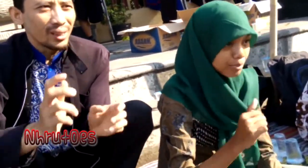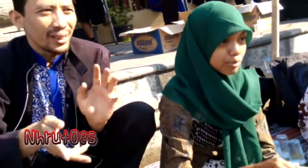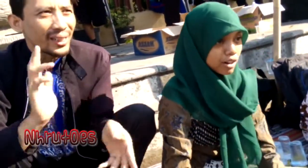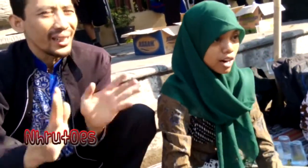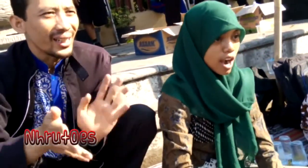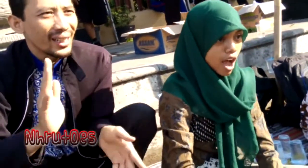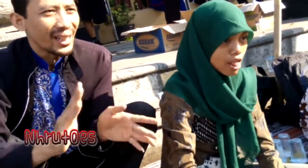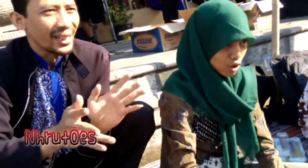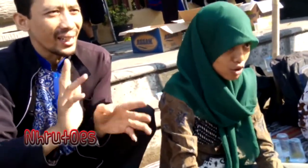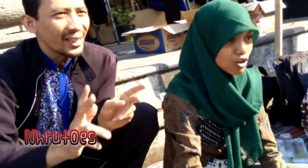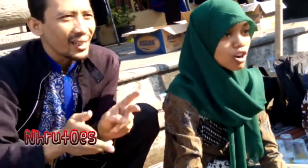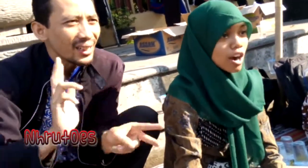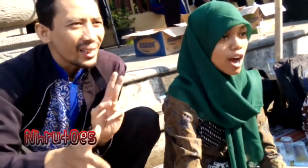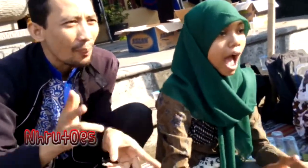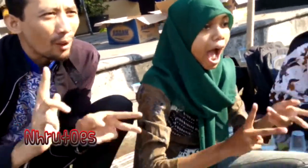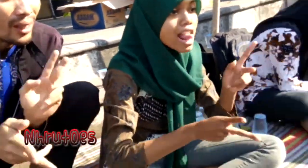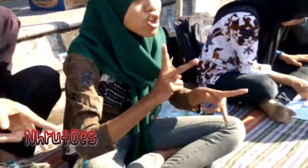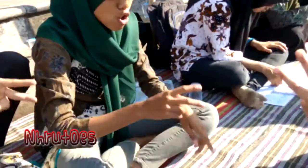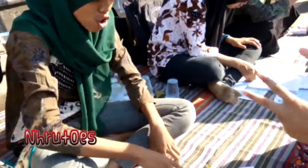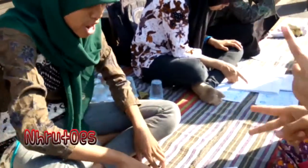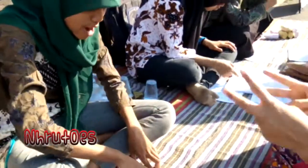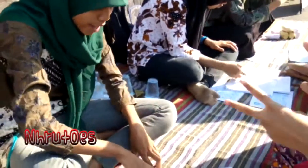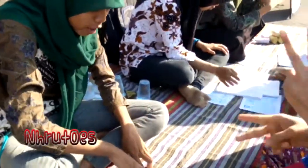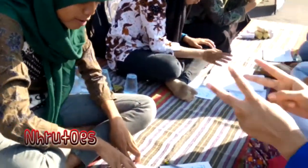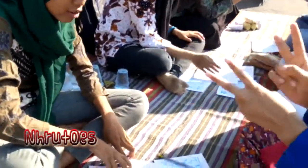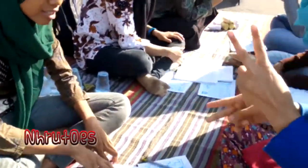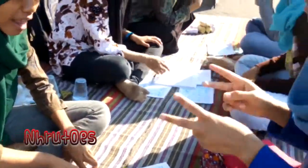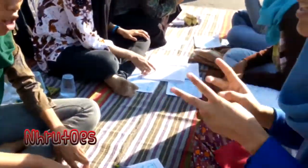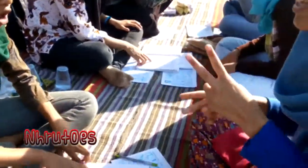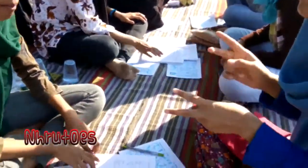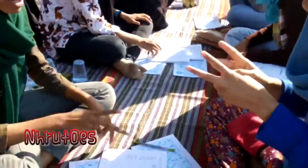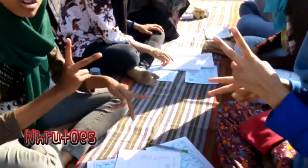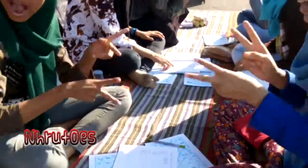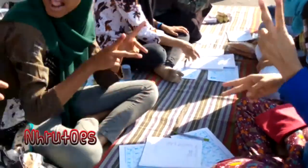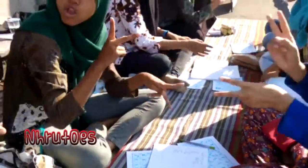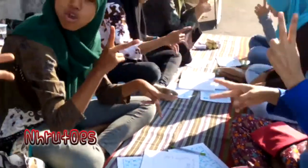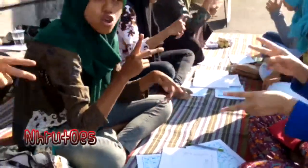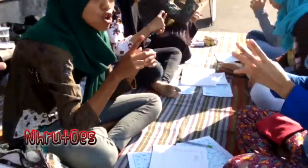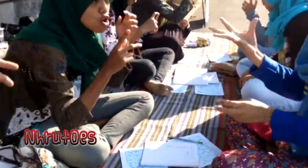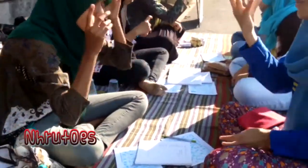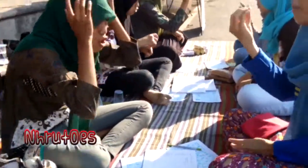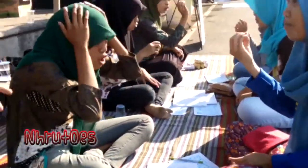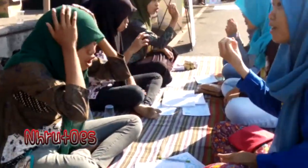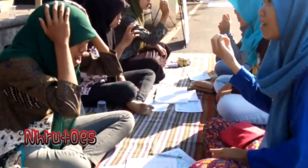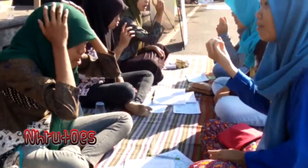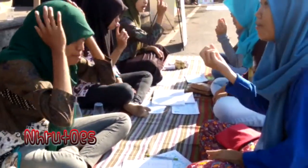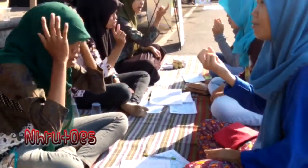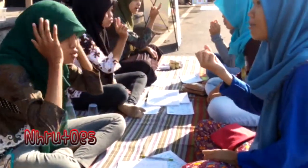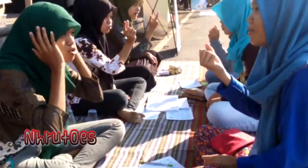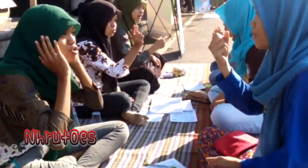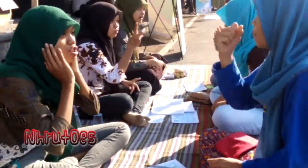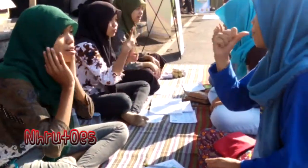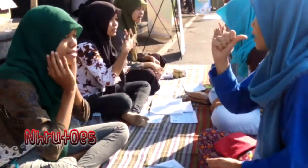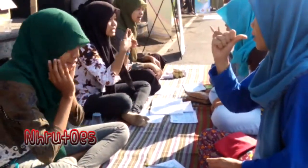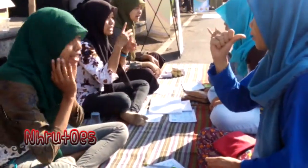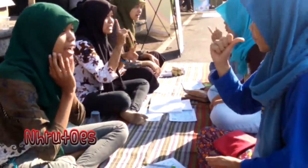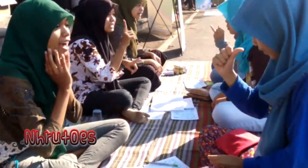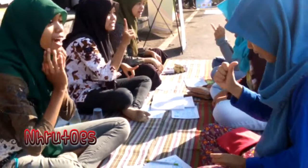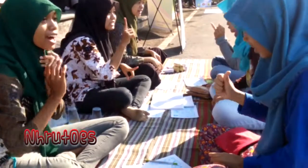Baik, berarti saya bisa menyimpulkan bahwa Mas Kris ini sebagai warga Sragen bisa menerima keberadaan di